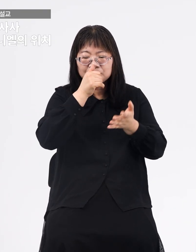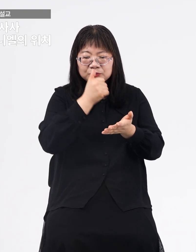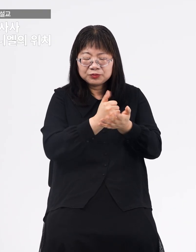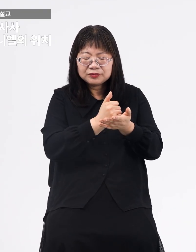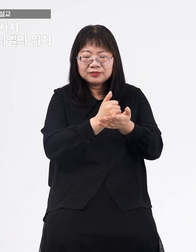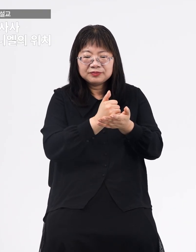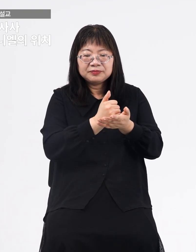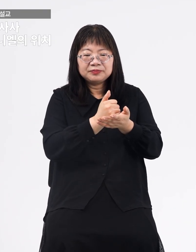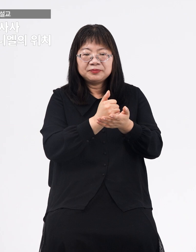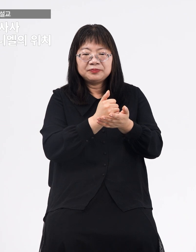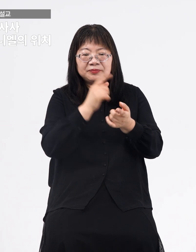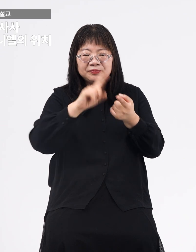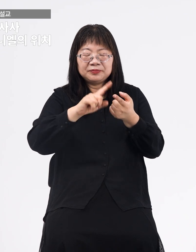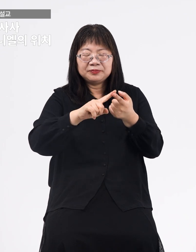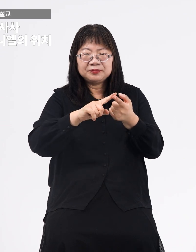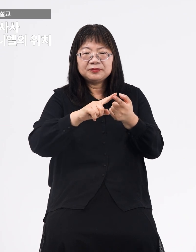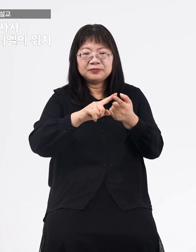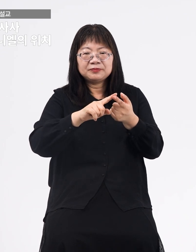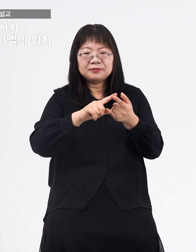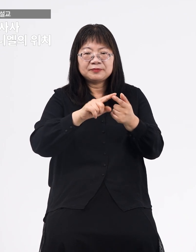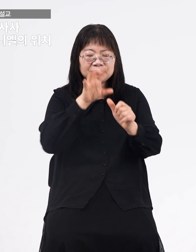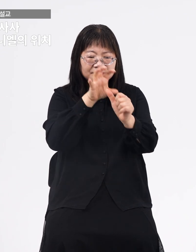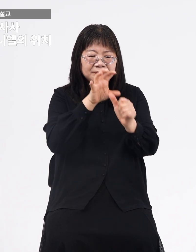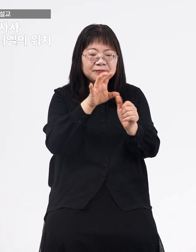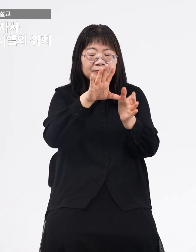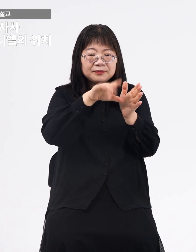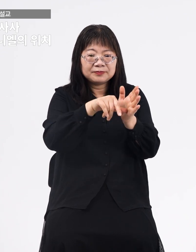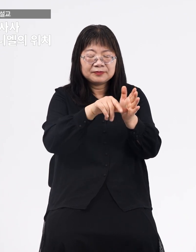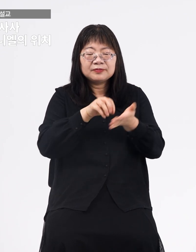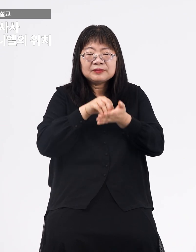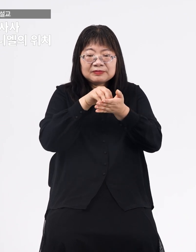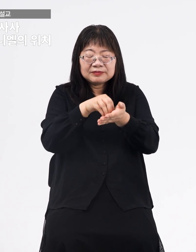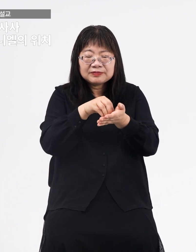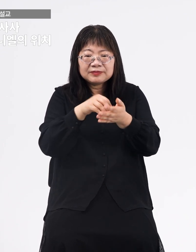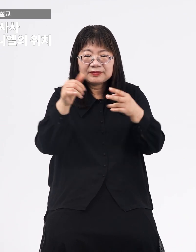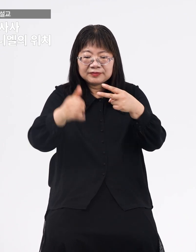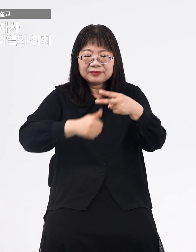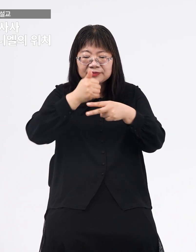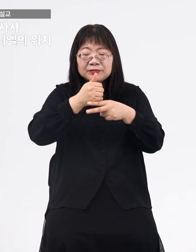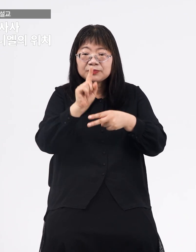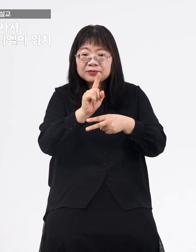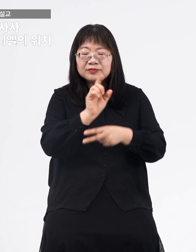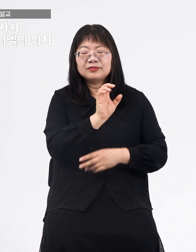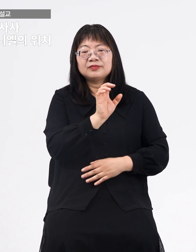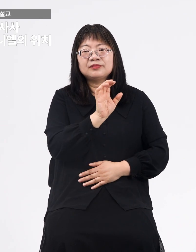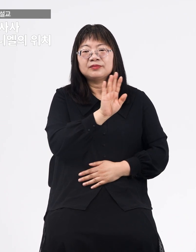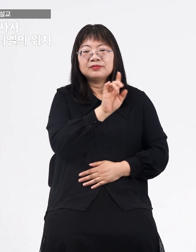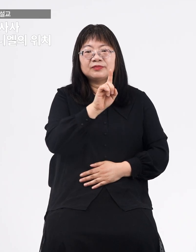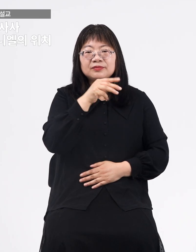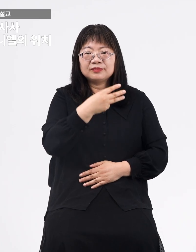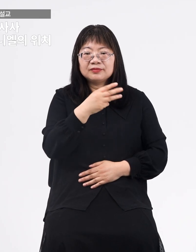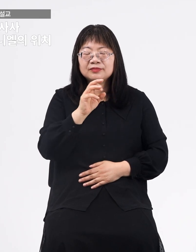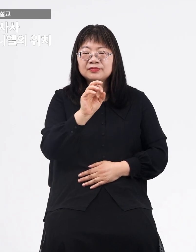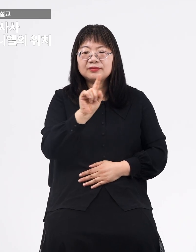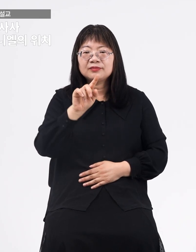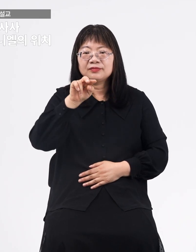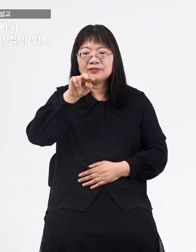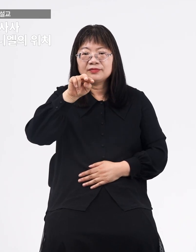때마다 반드시 등장하는 신이 바알신과 아스다롯과 아세라입니다. 이건